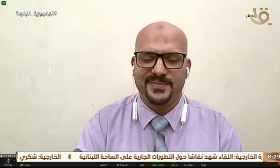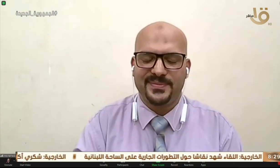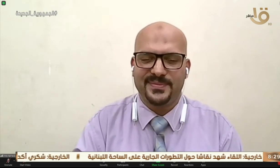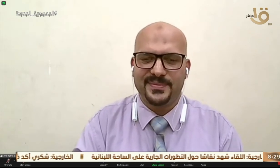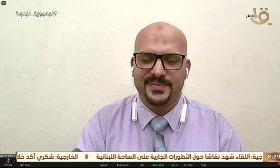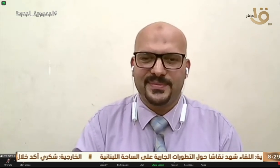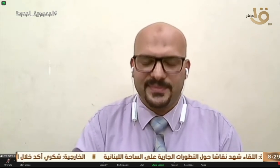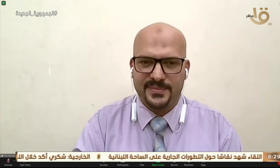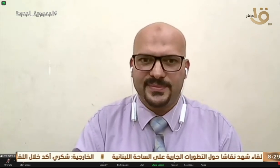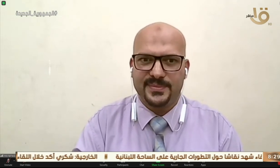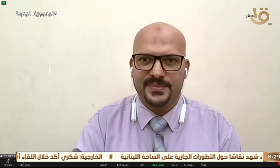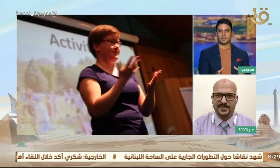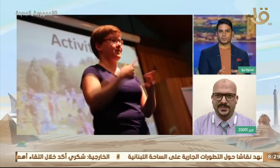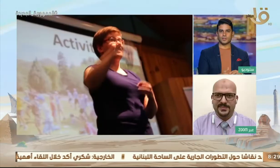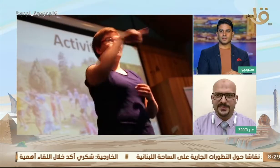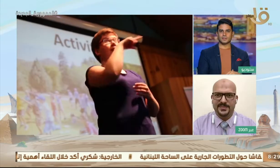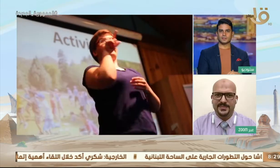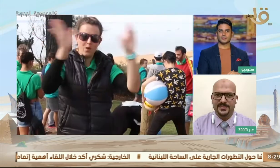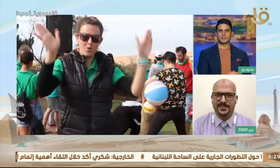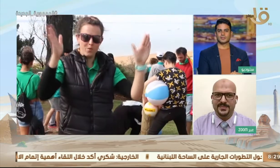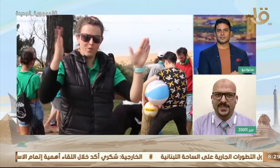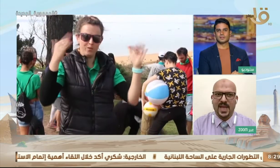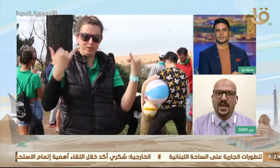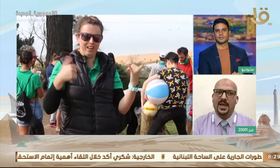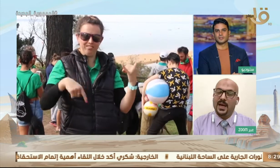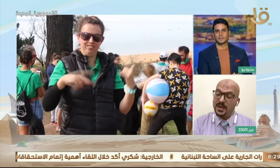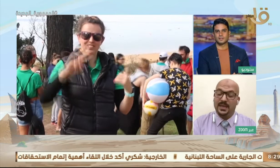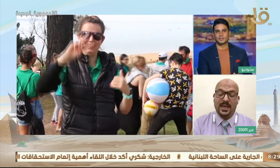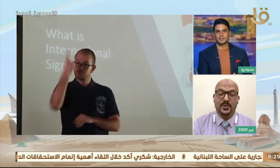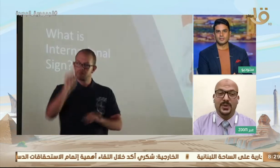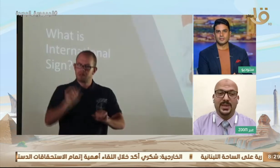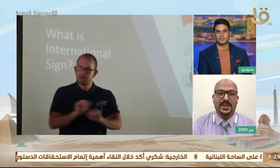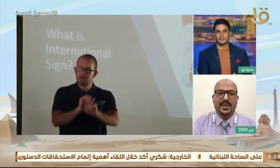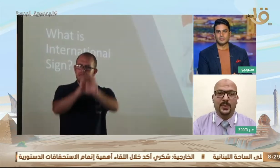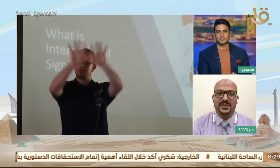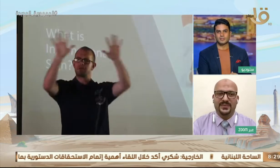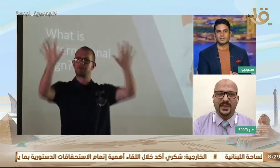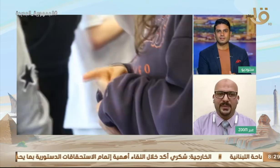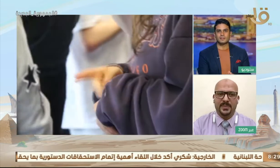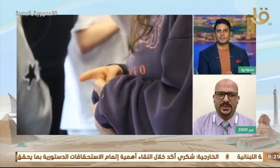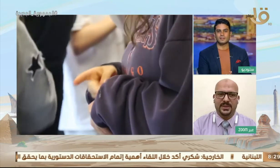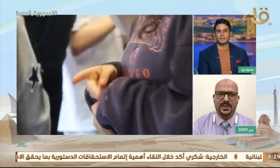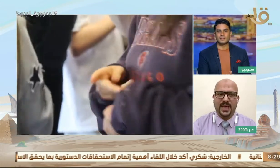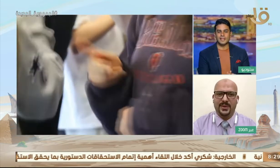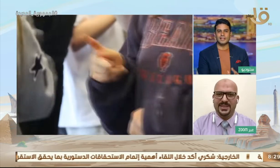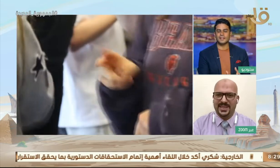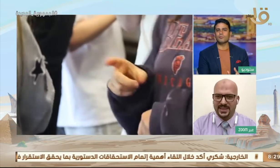استاذ محمد انا اعرف دلوقتي انتوا بقيتوا فريق مش كده؟ الحمد لله انا كونت